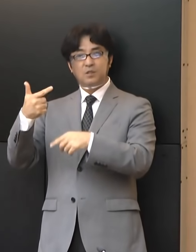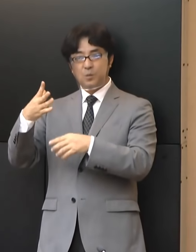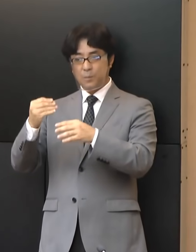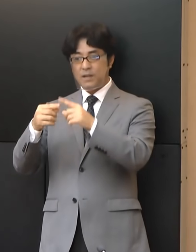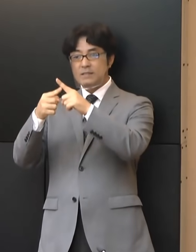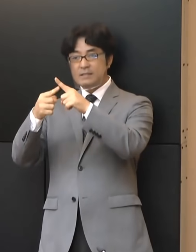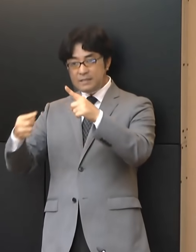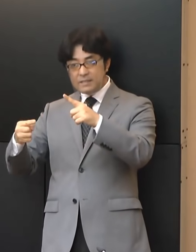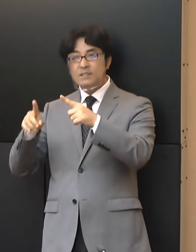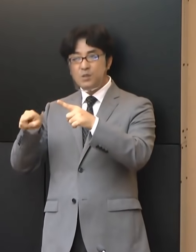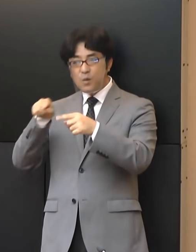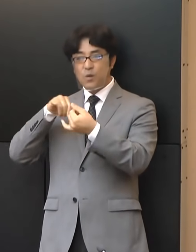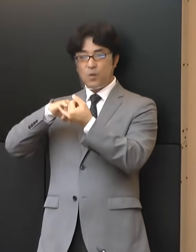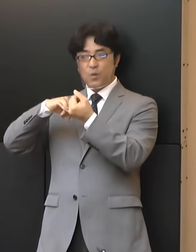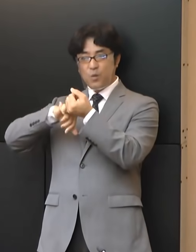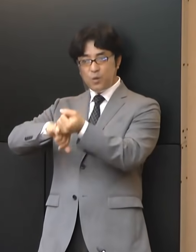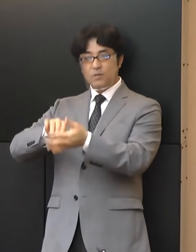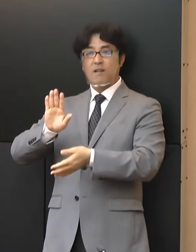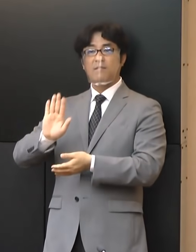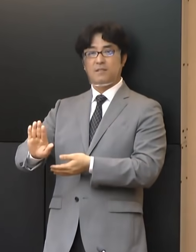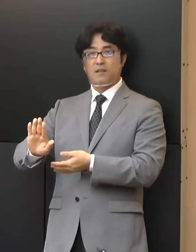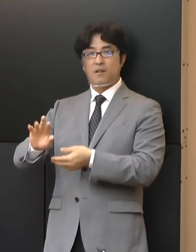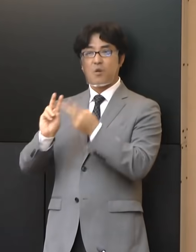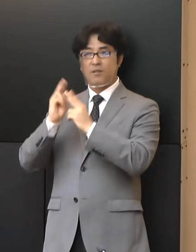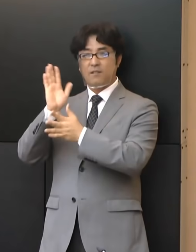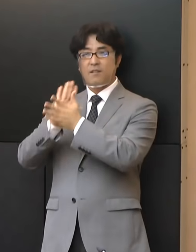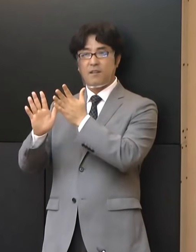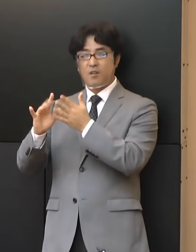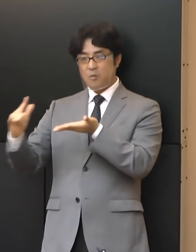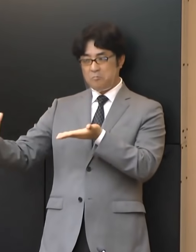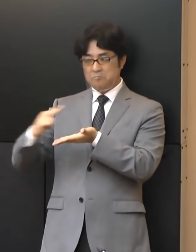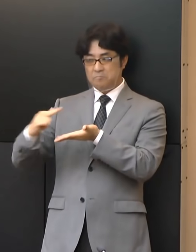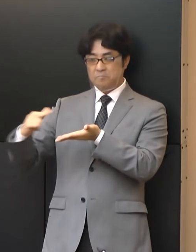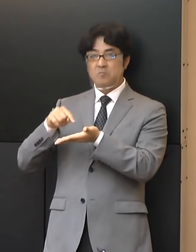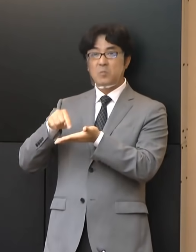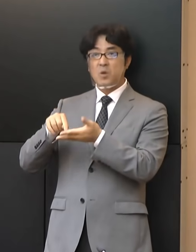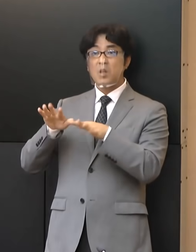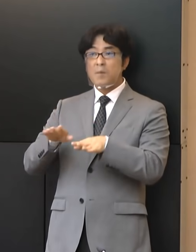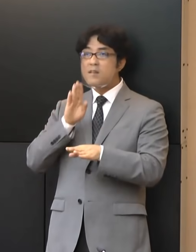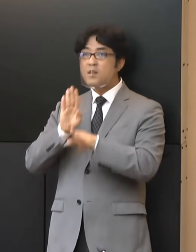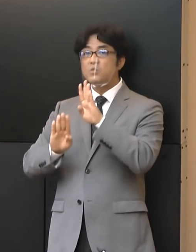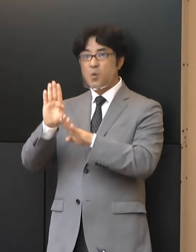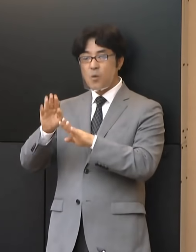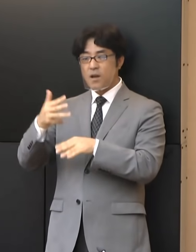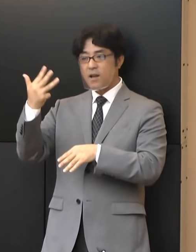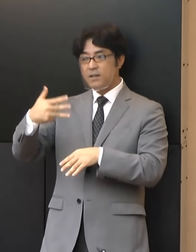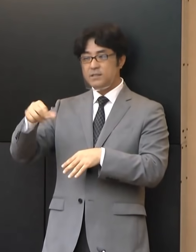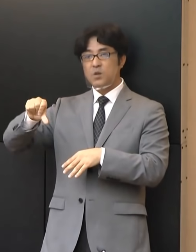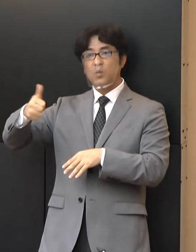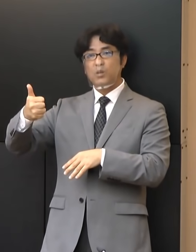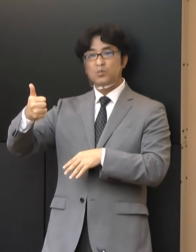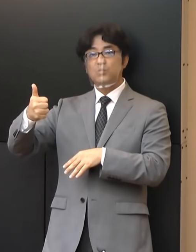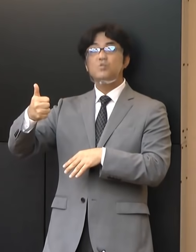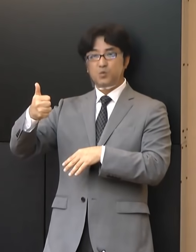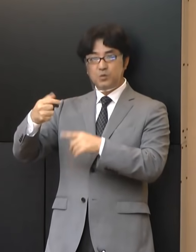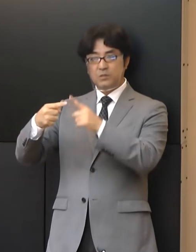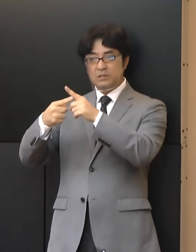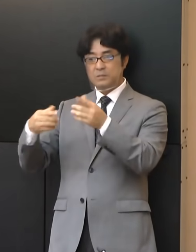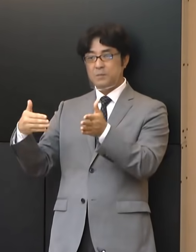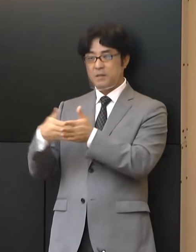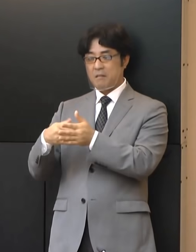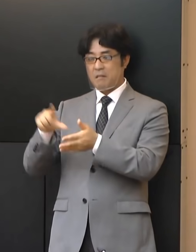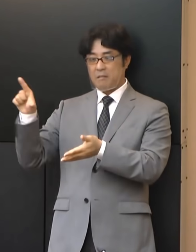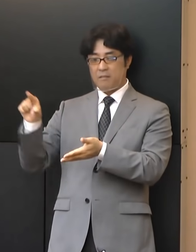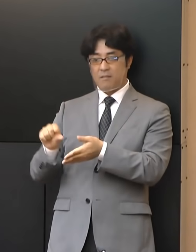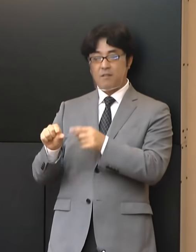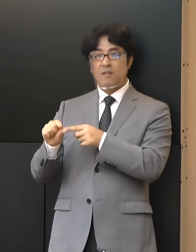予約があった沖縄県への旅行が、8500人規模まで、抑えていただいたということは非